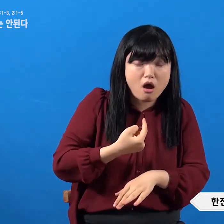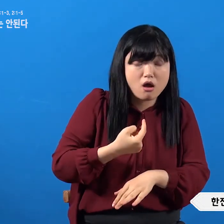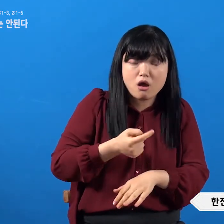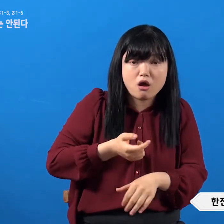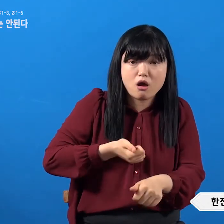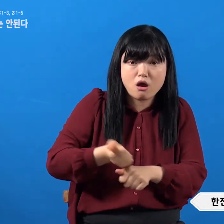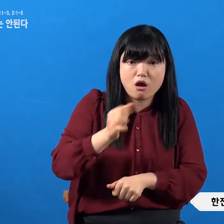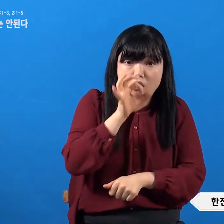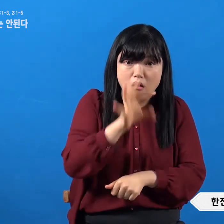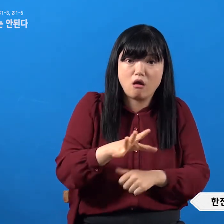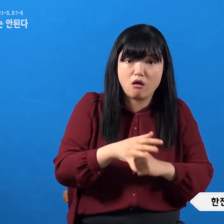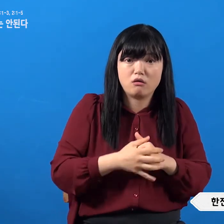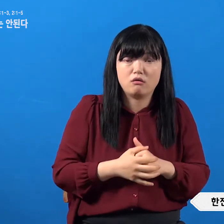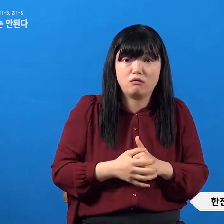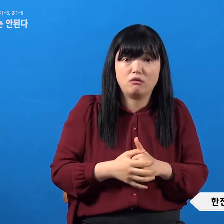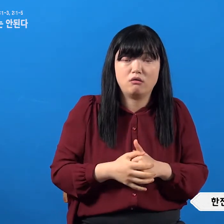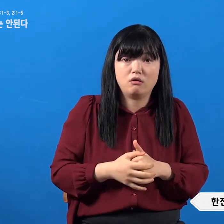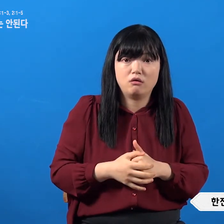감당하지 못하게.